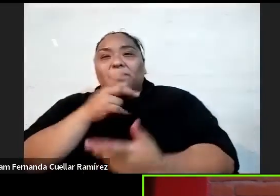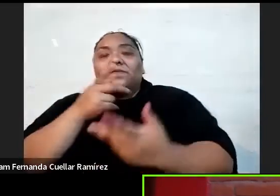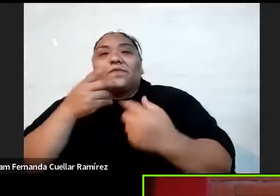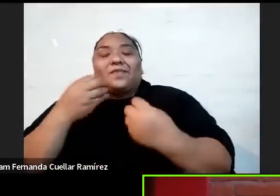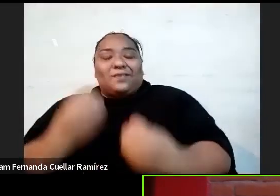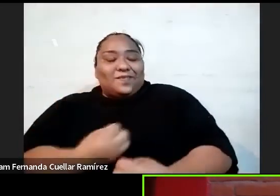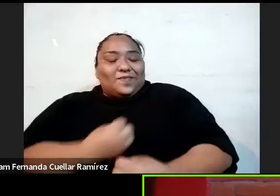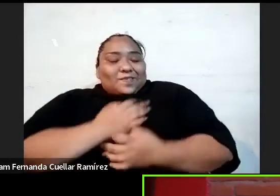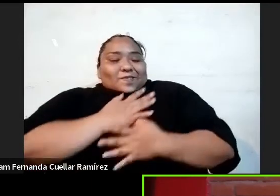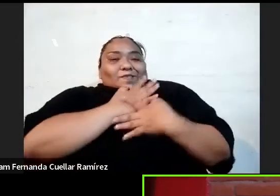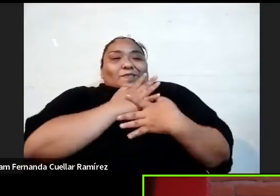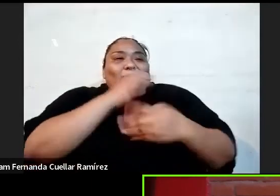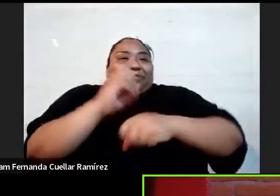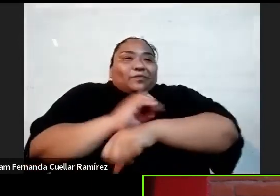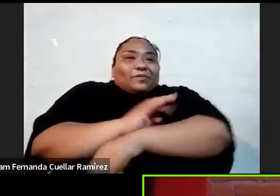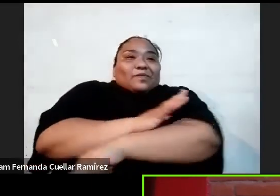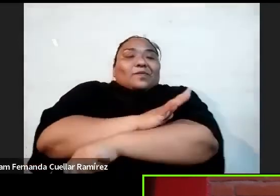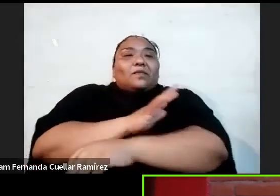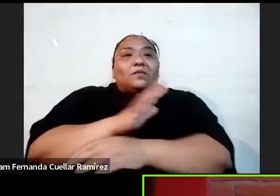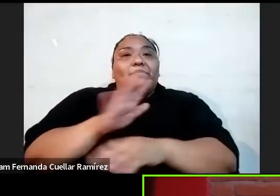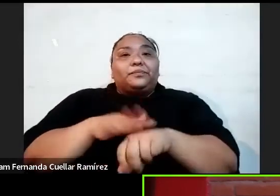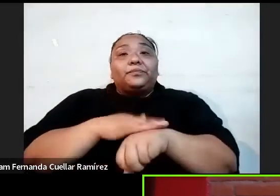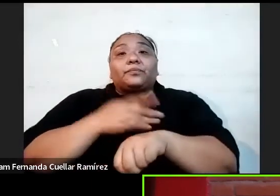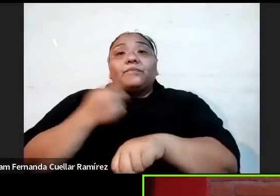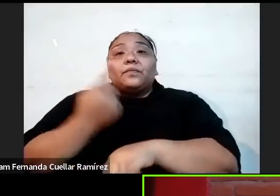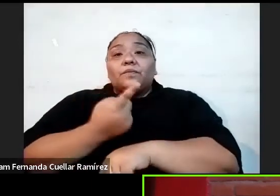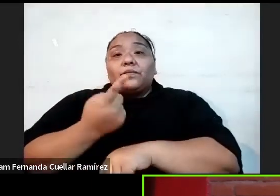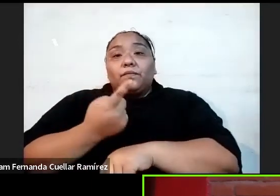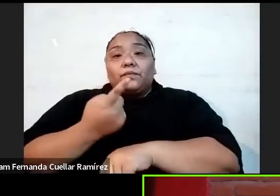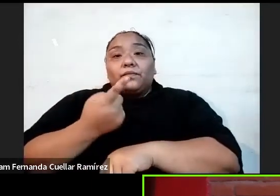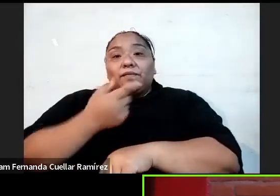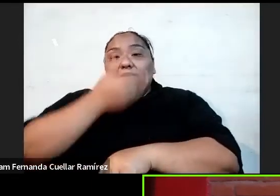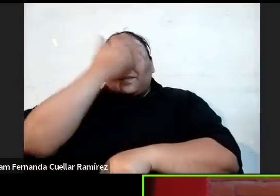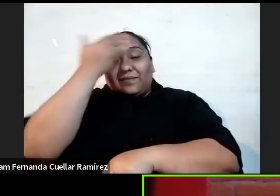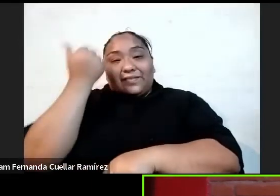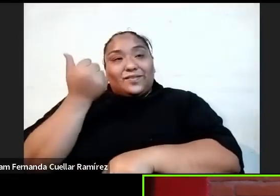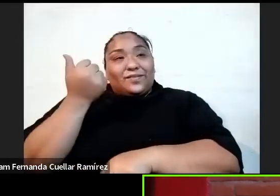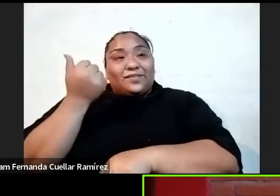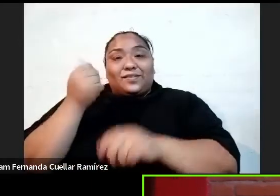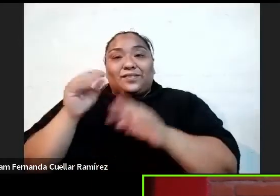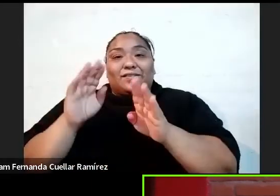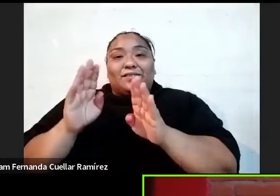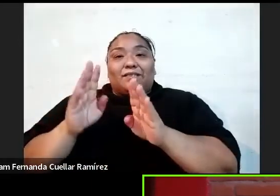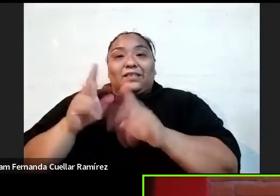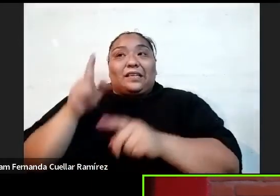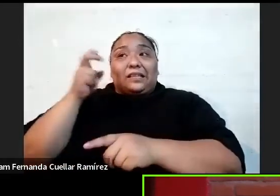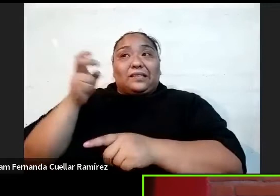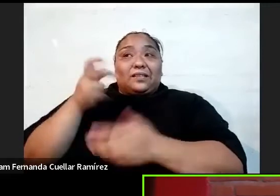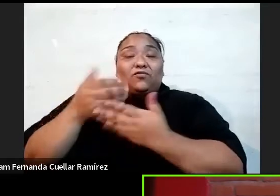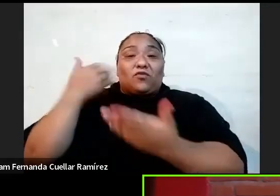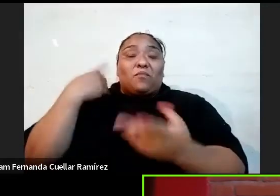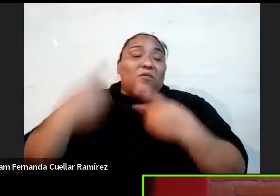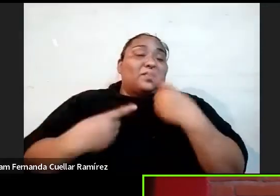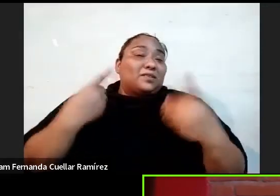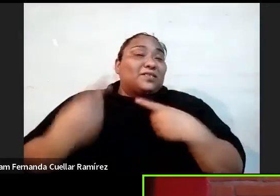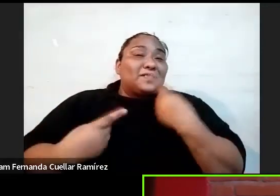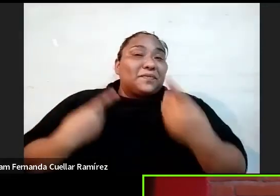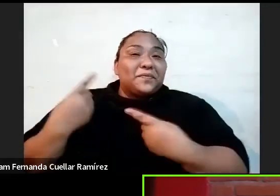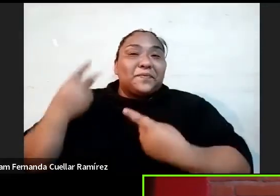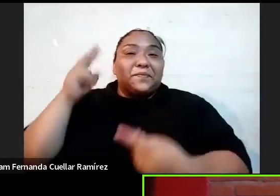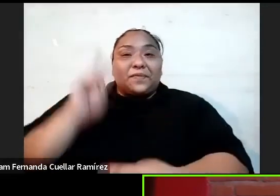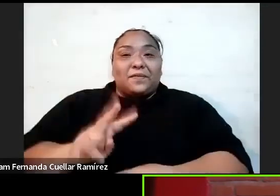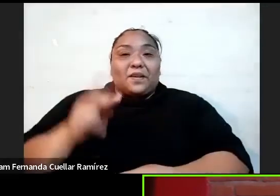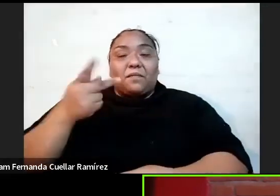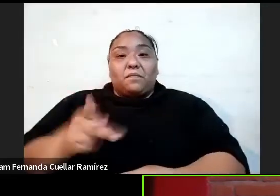porque no sé, o sea, en ese momento fue muy divertido, pero sí fue muy